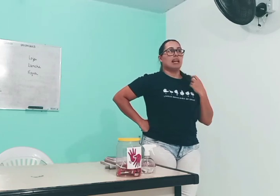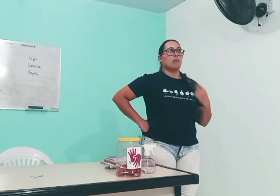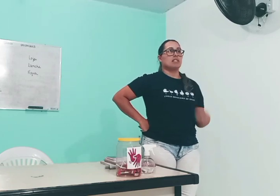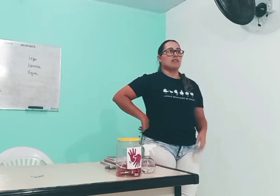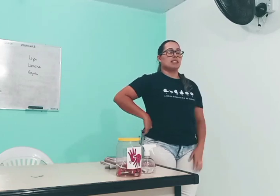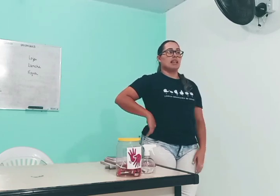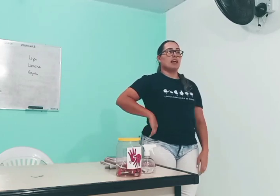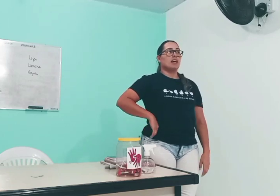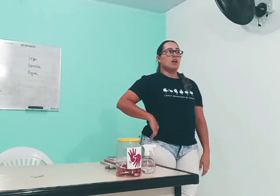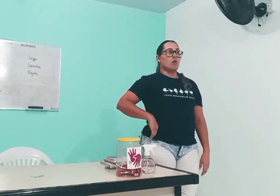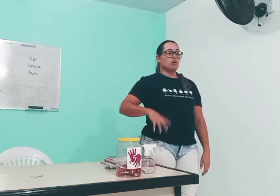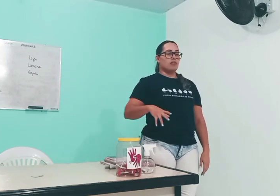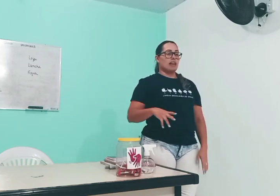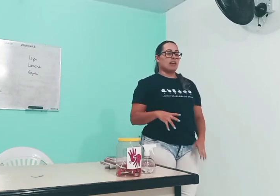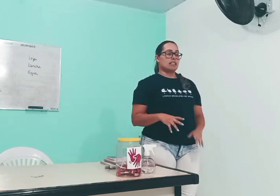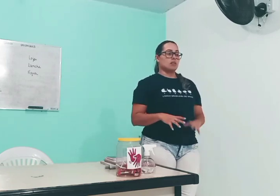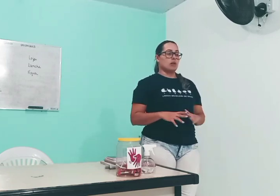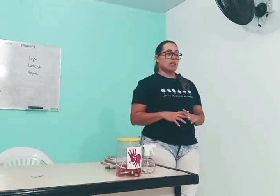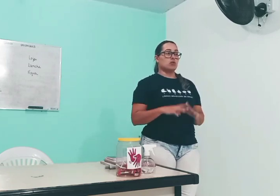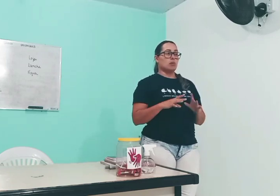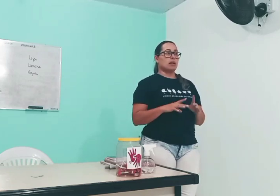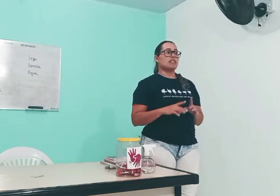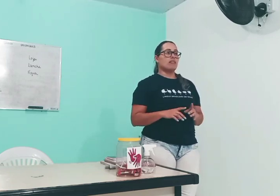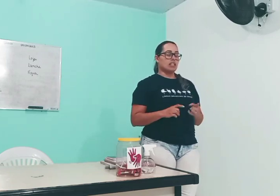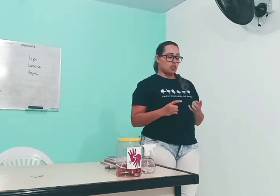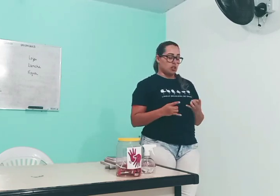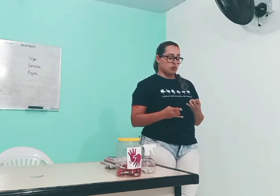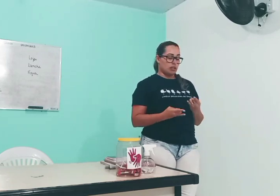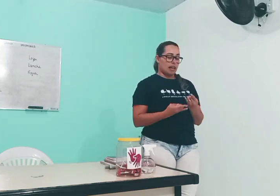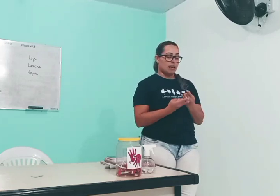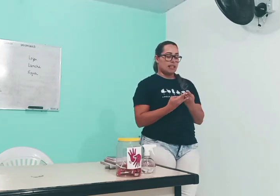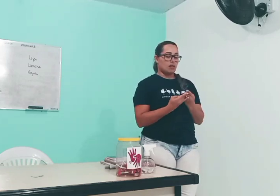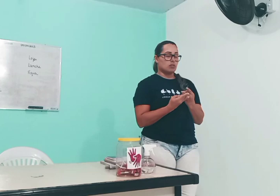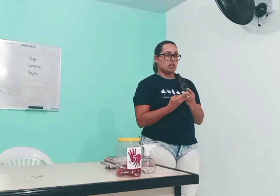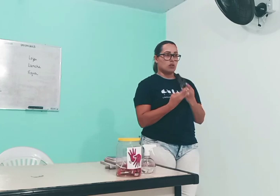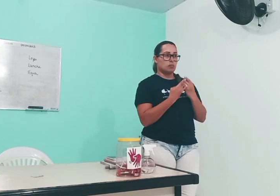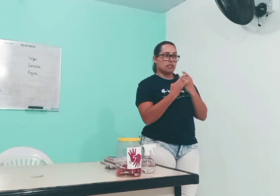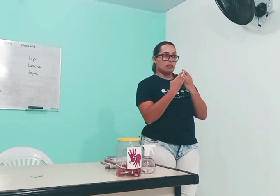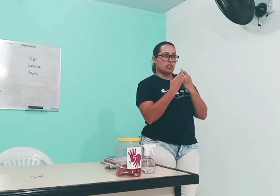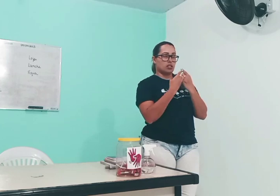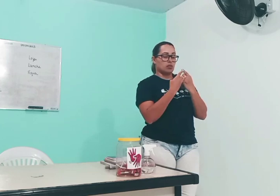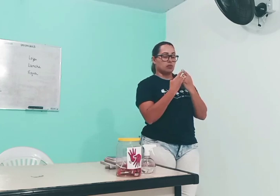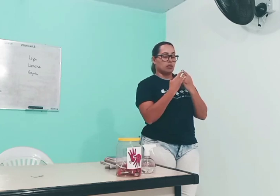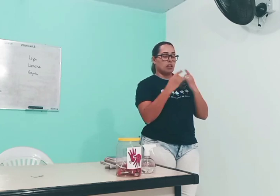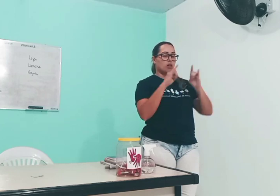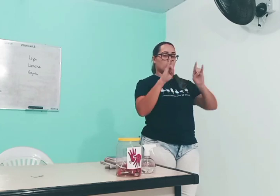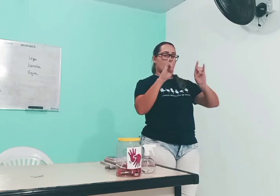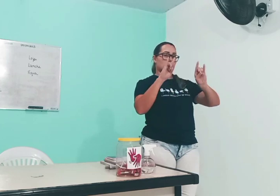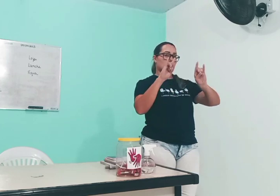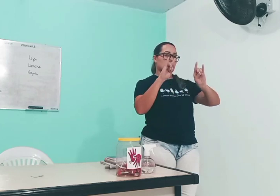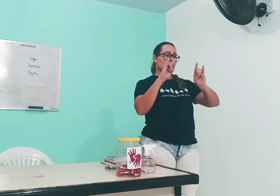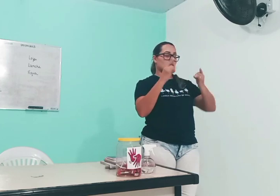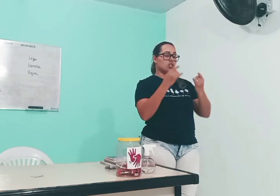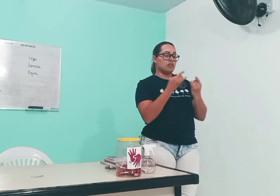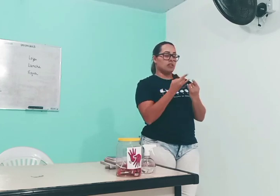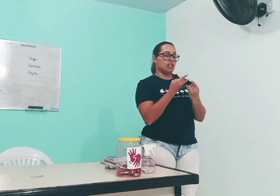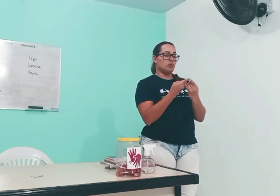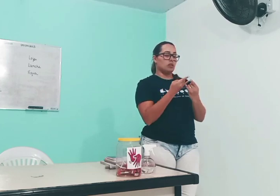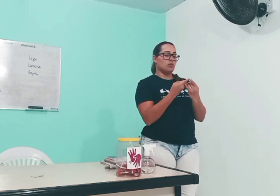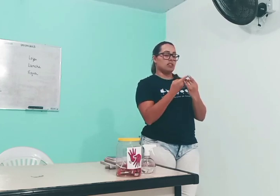para a gente fazer, quando vai falar assim, por exemplo, sobre preservativo, né? Esse é o sinal de preservativo. As duas mãos em chifrinho e você faz